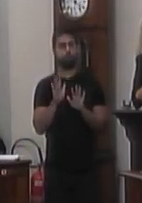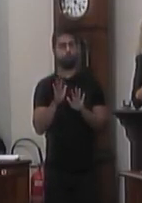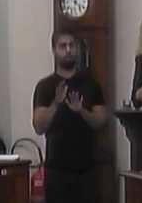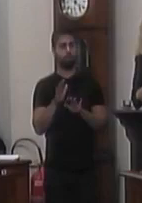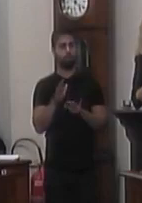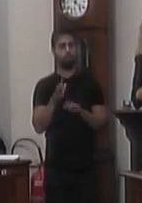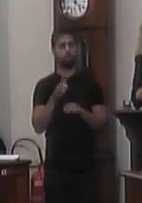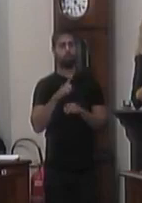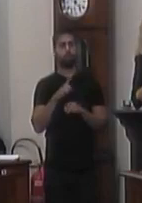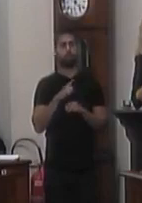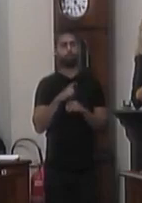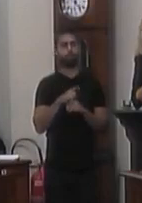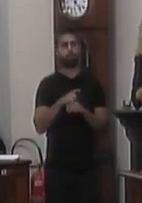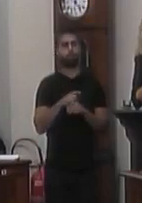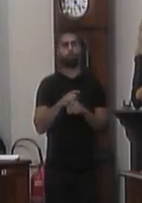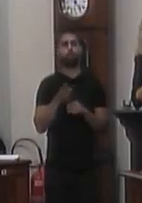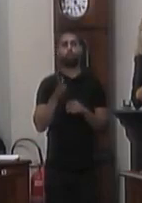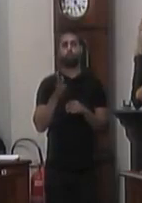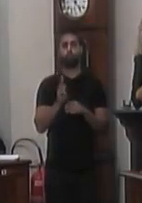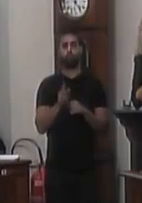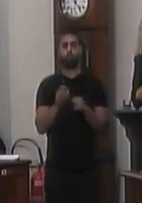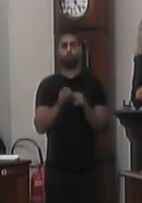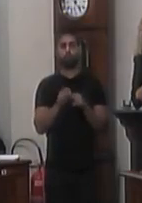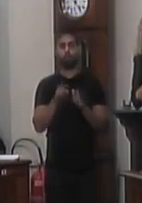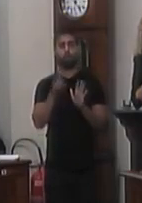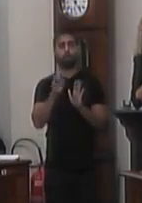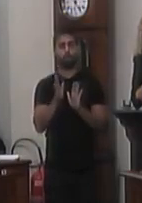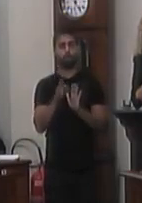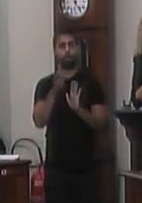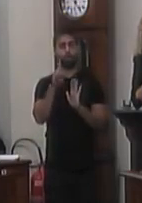Mesmo sem autorização legislativa, vocês vão fazer já os primeiros descontos?